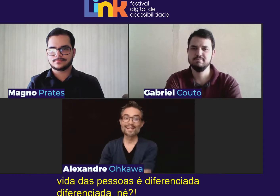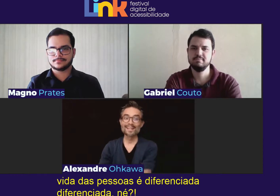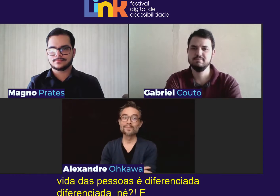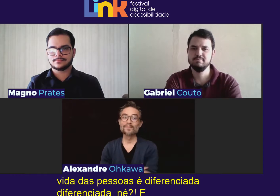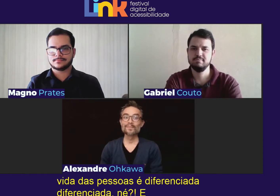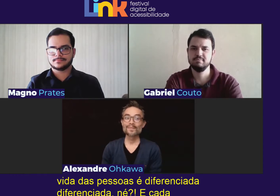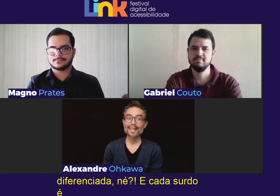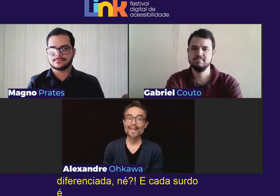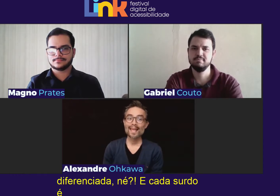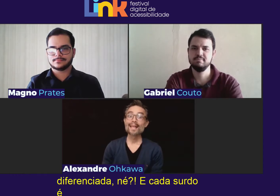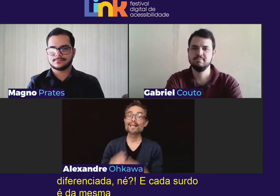identidade.